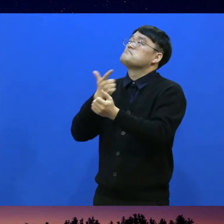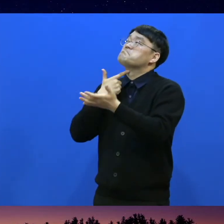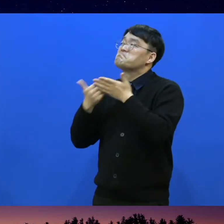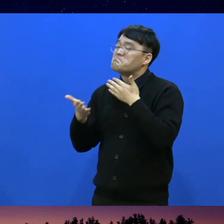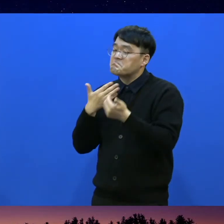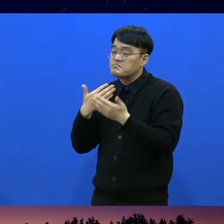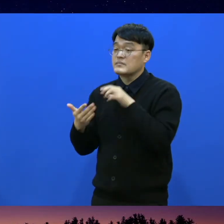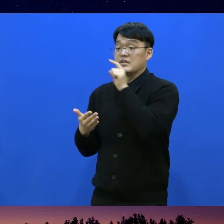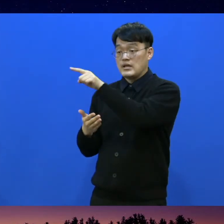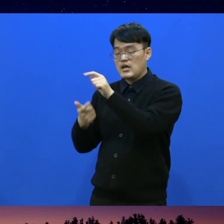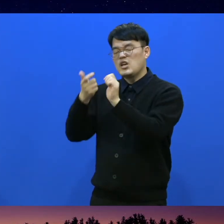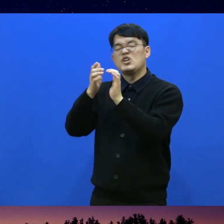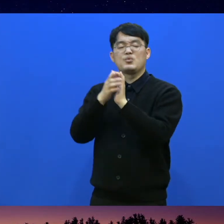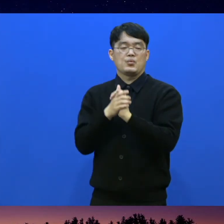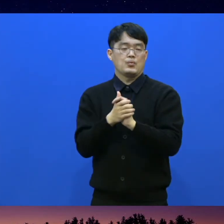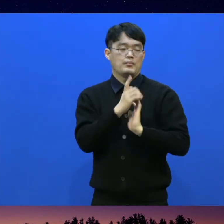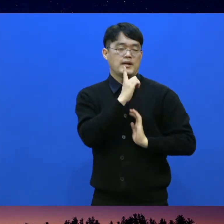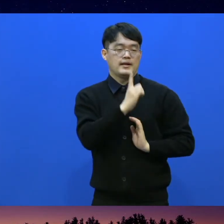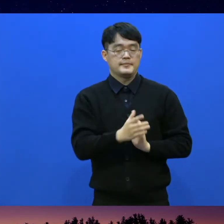기도란 말이죠.